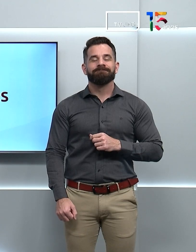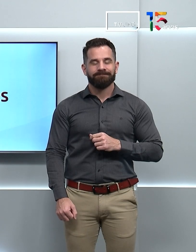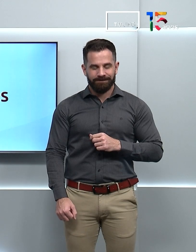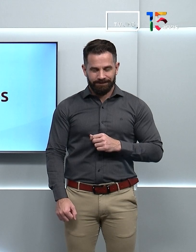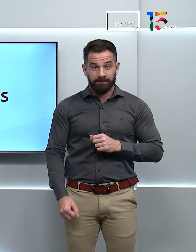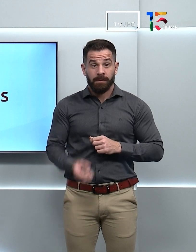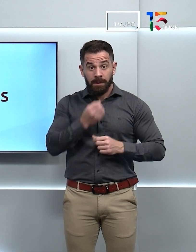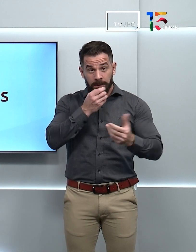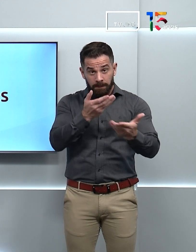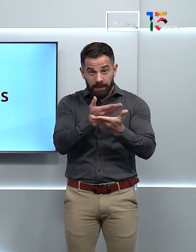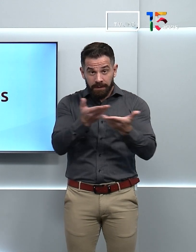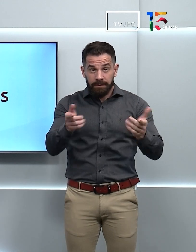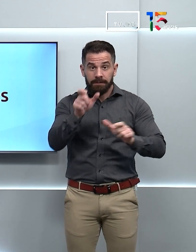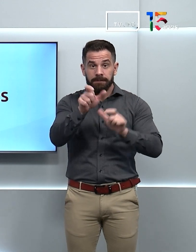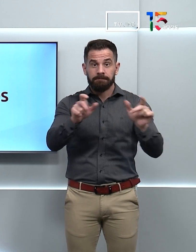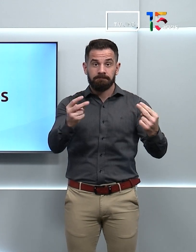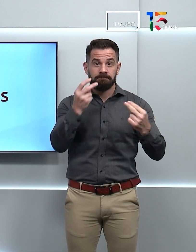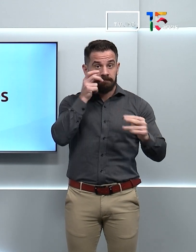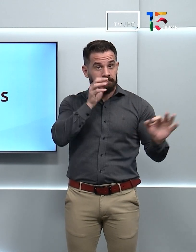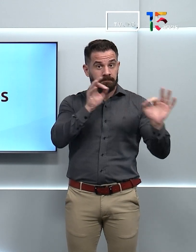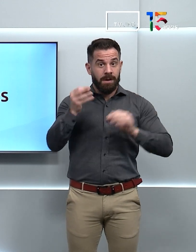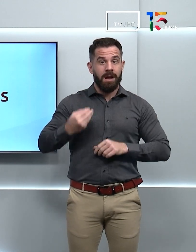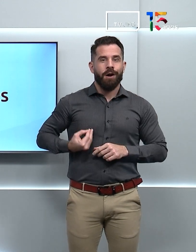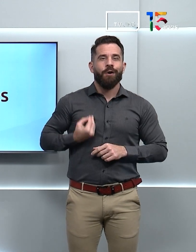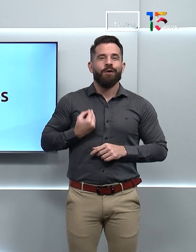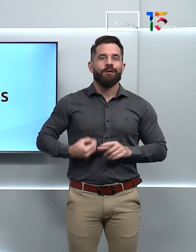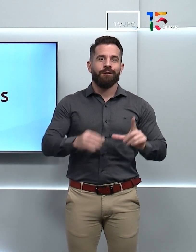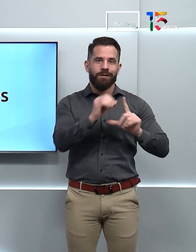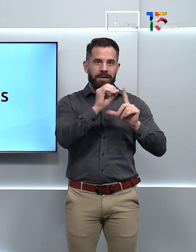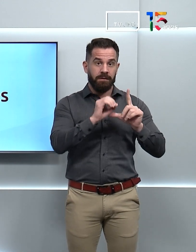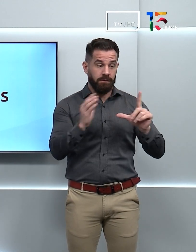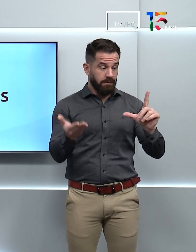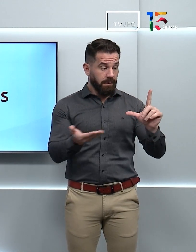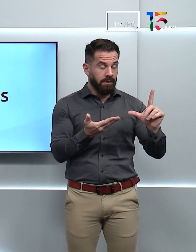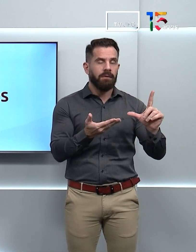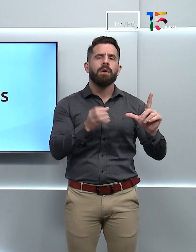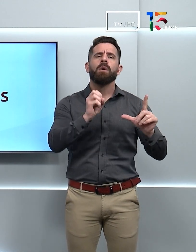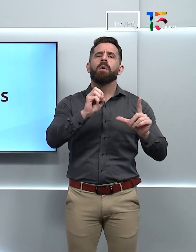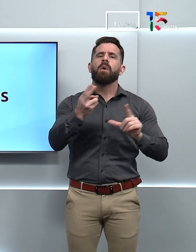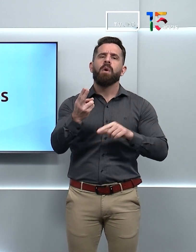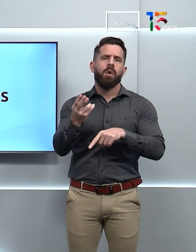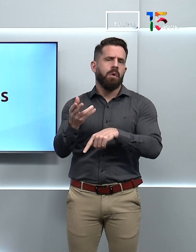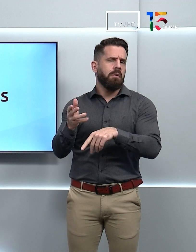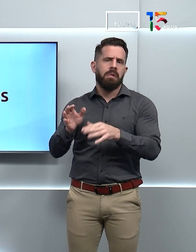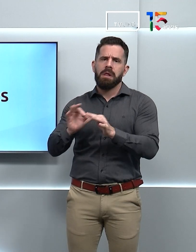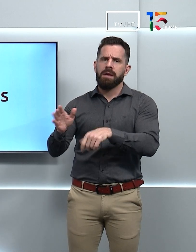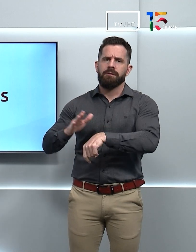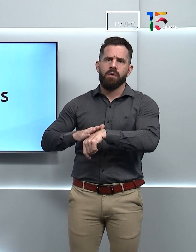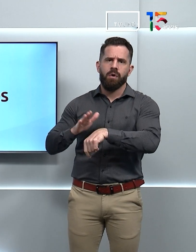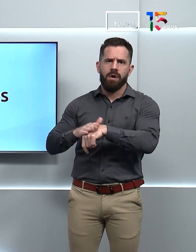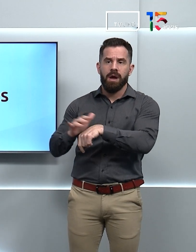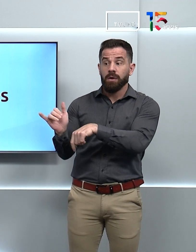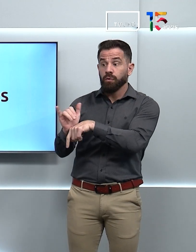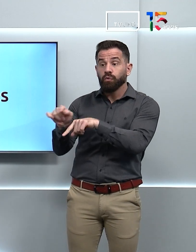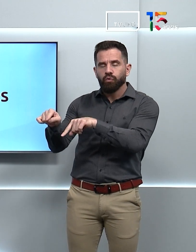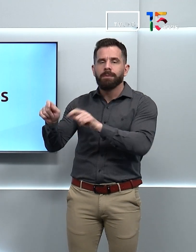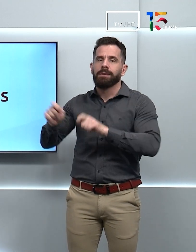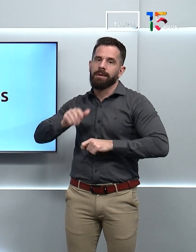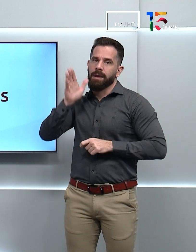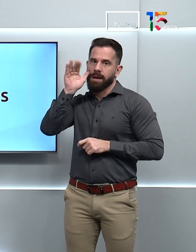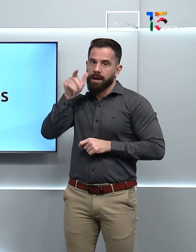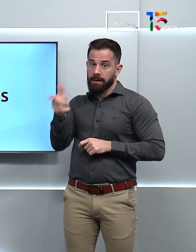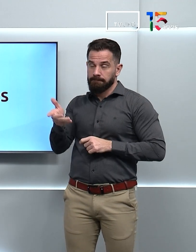Seja bem-vindo e bem-vinda, você que nos assiste ao vivo pela TV UFG ou nos acompanha em qualquer dia e horário pelo canal do